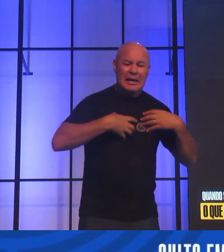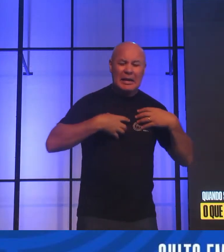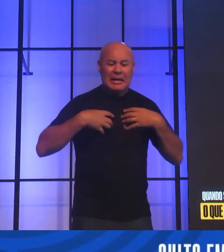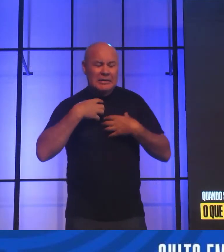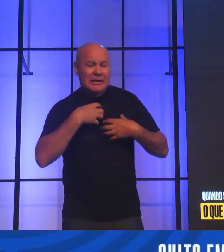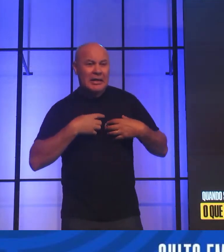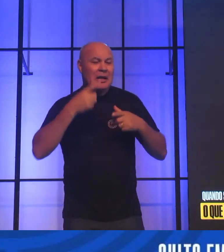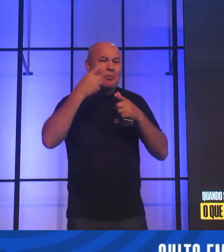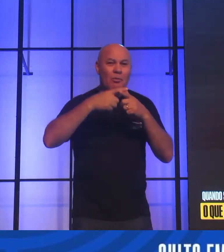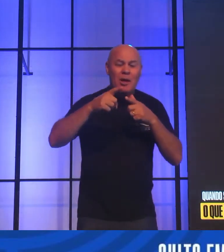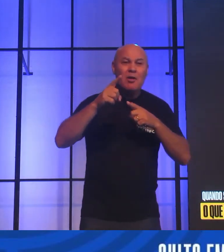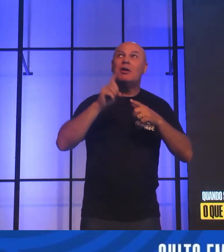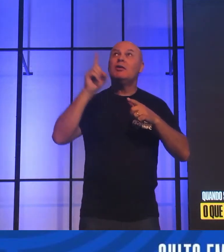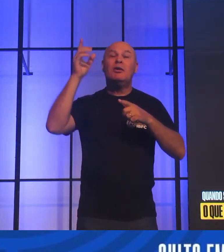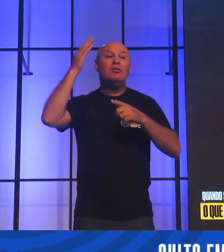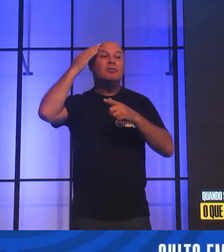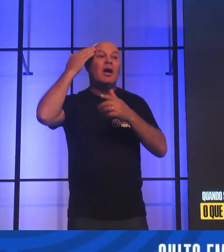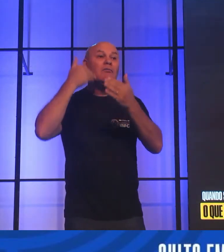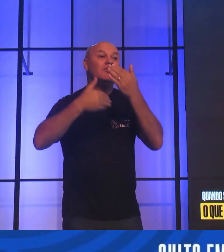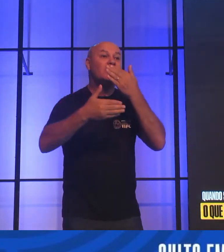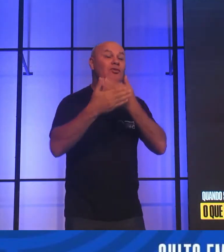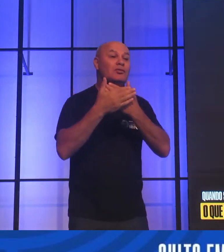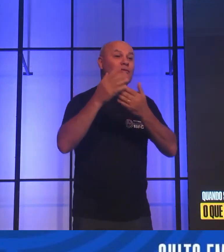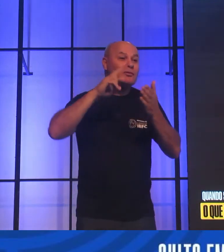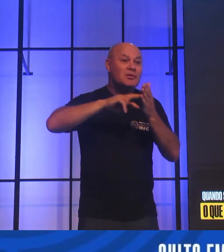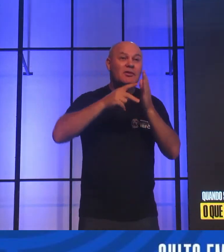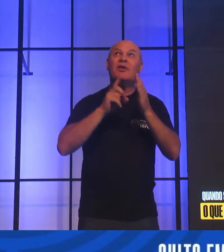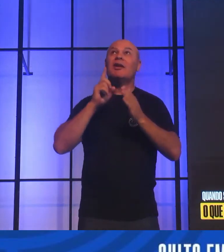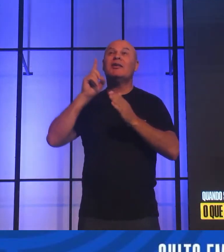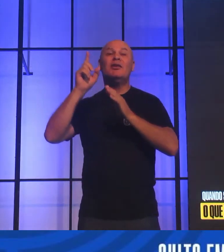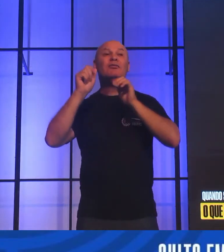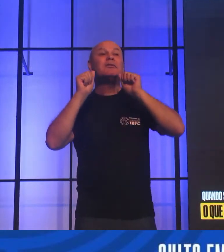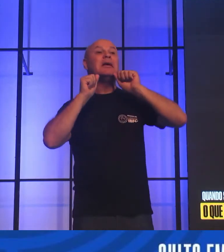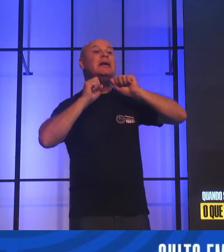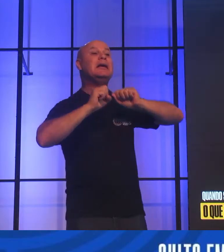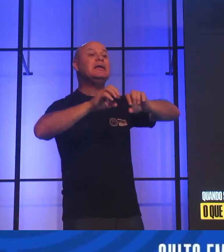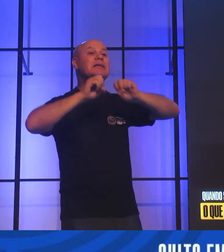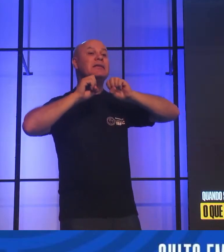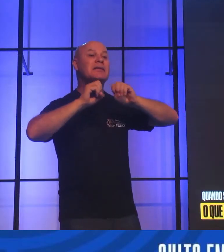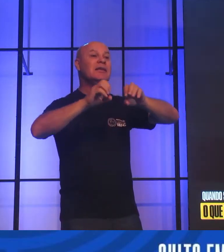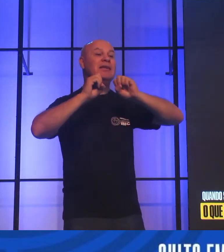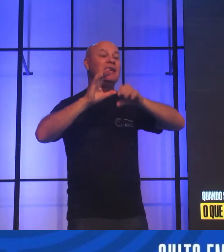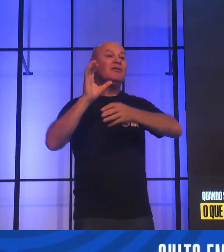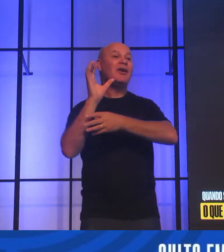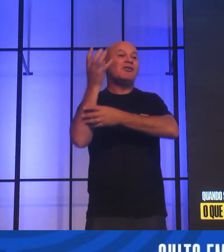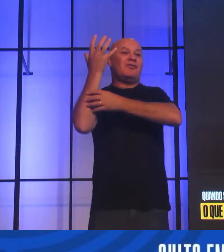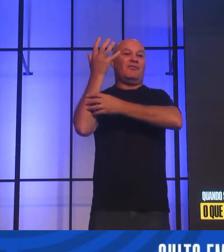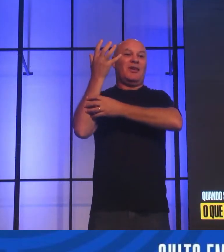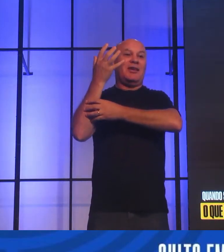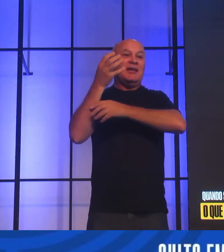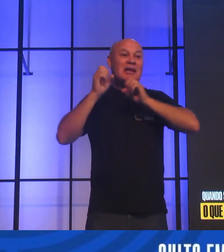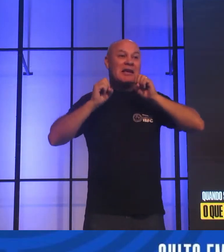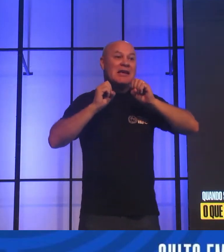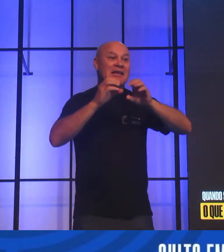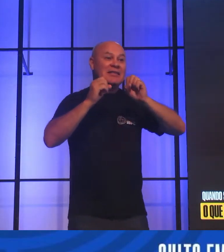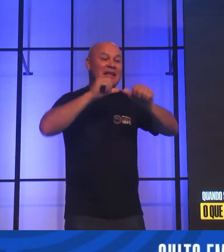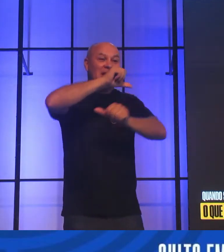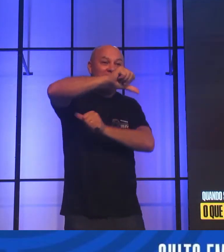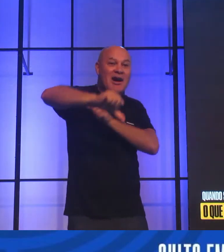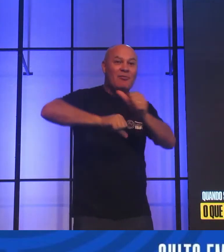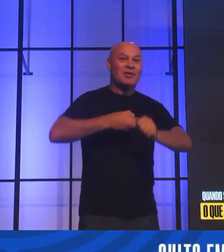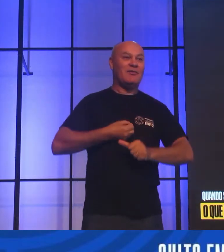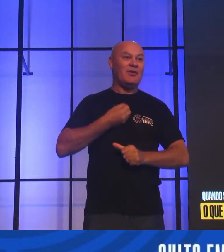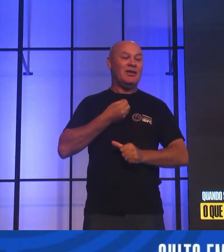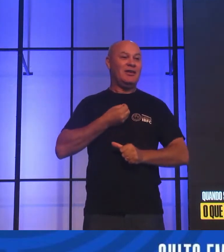trabalhando em nossas vidas para o nosso bem. Você consegue perceber isso? Você consegue entender